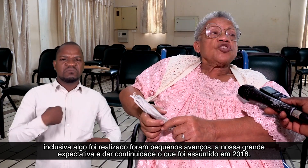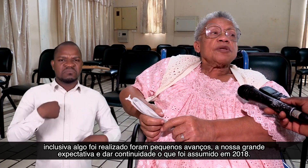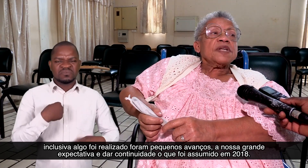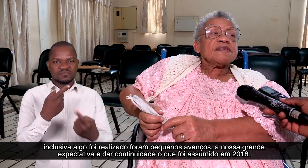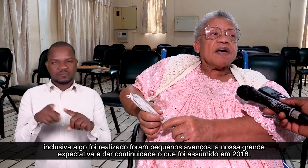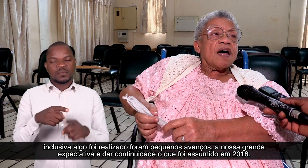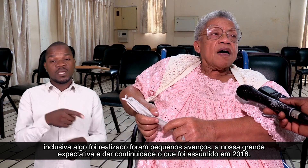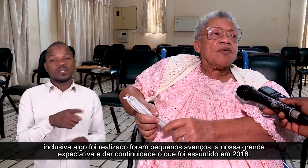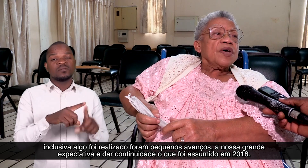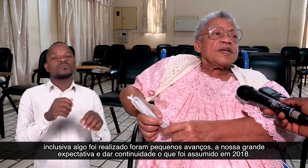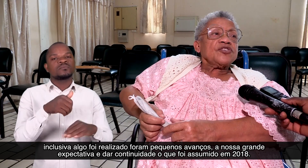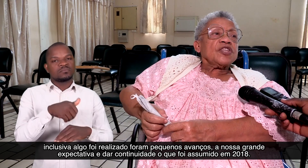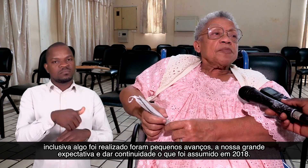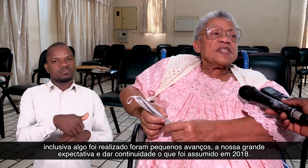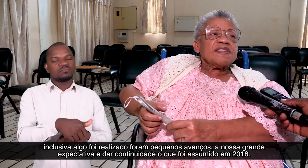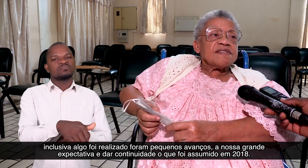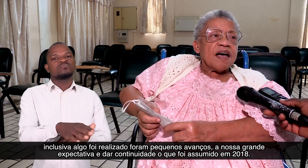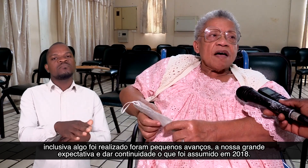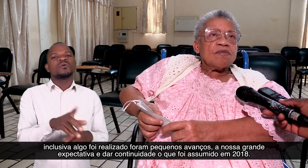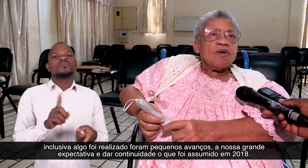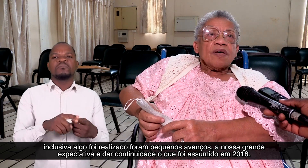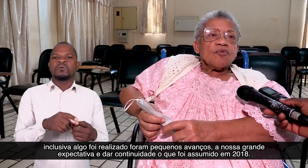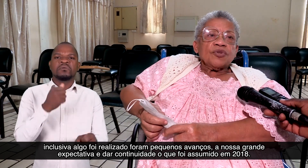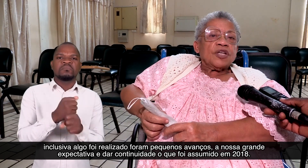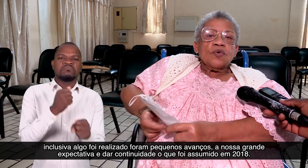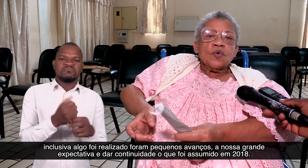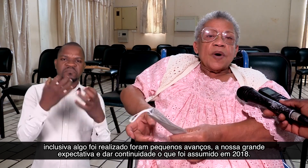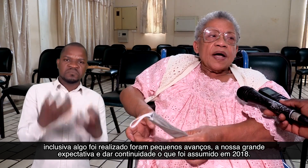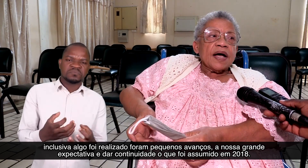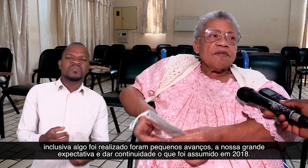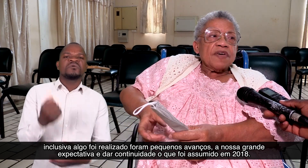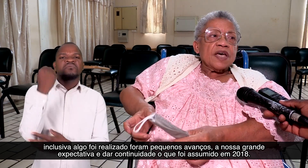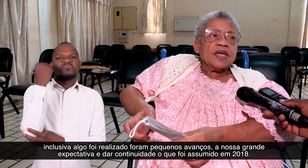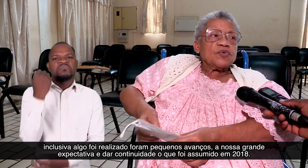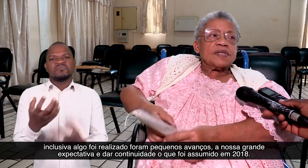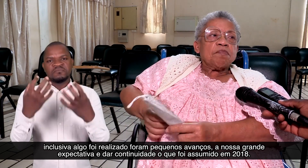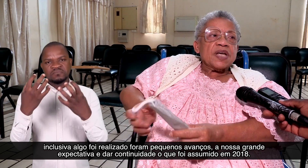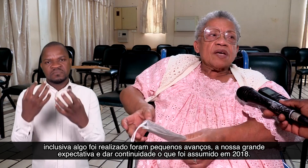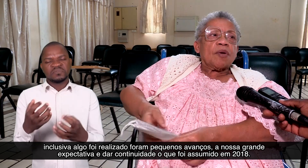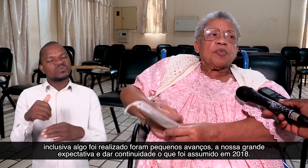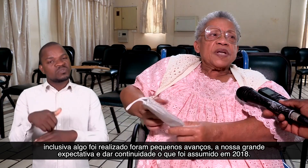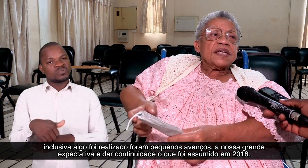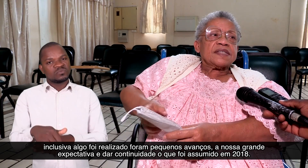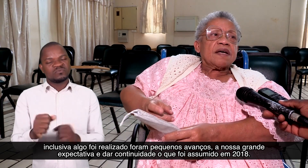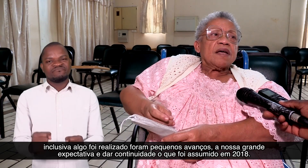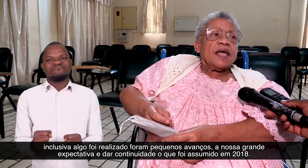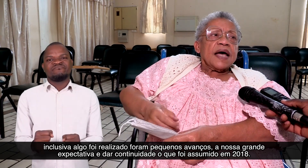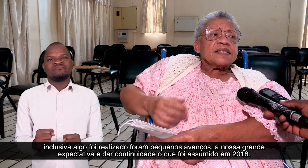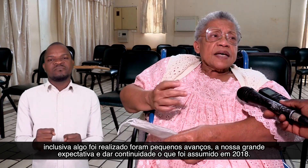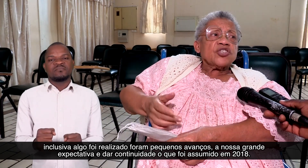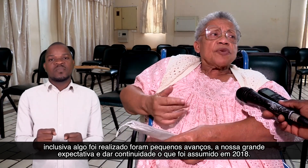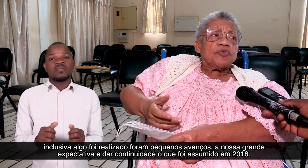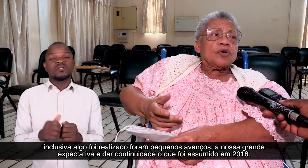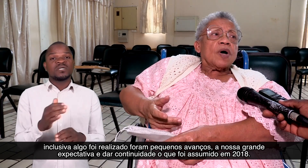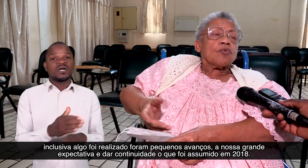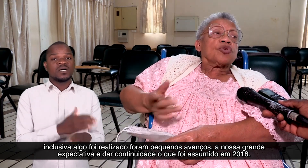não discriminação, de estigmatização, continua a haver o desemprego, a pobreza. As